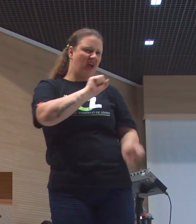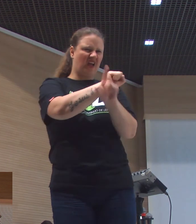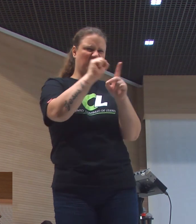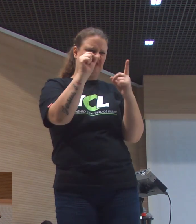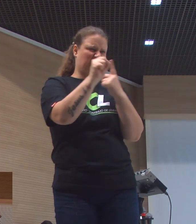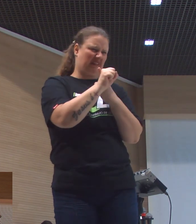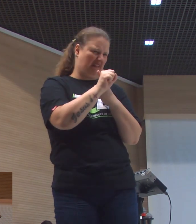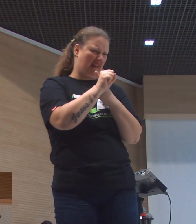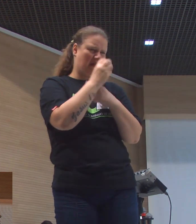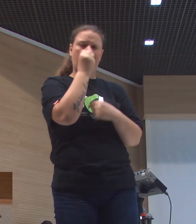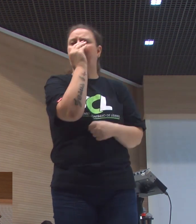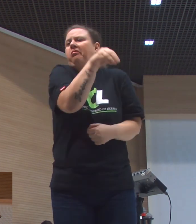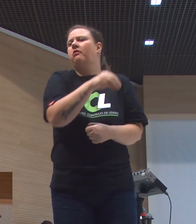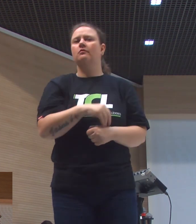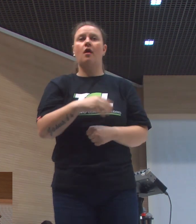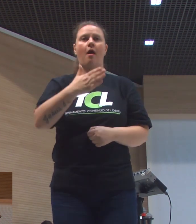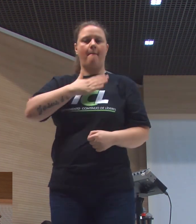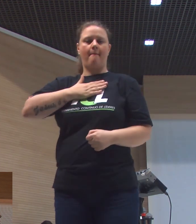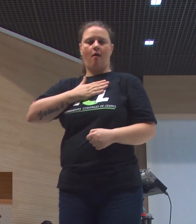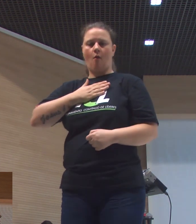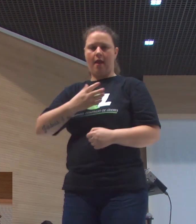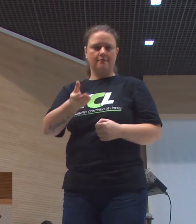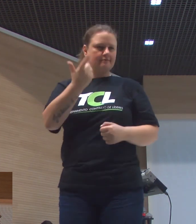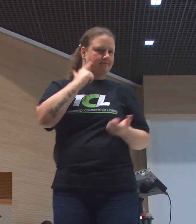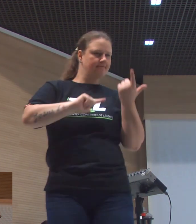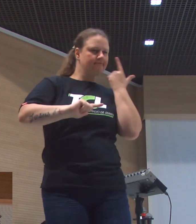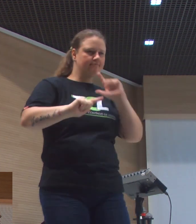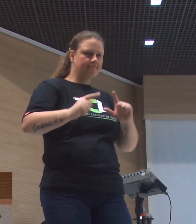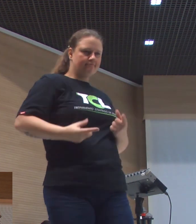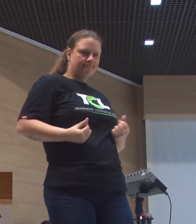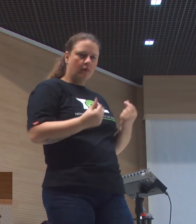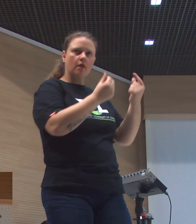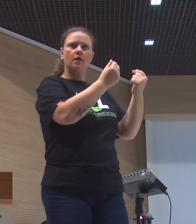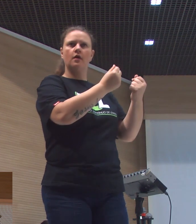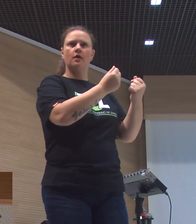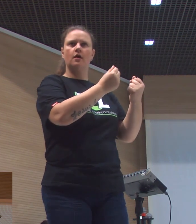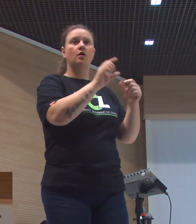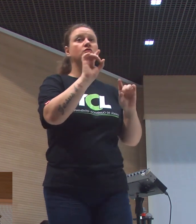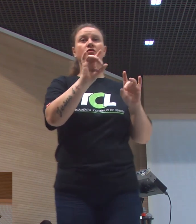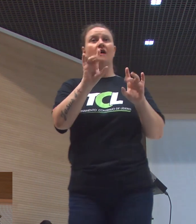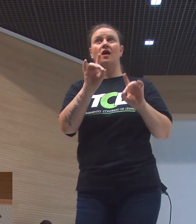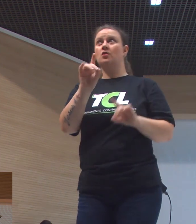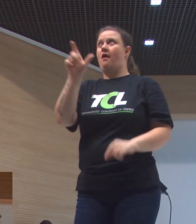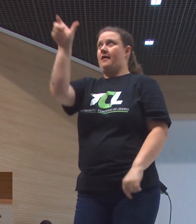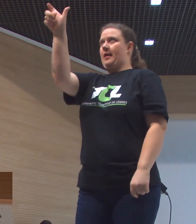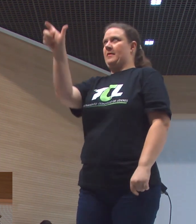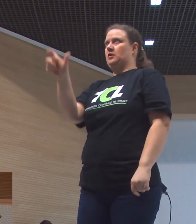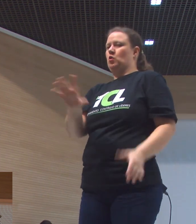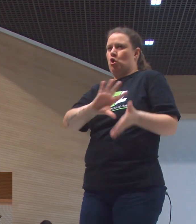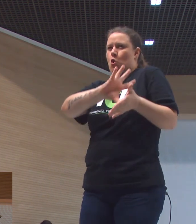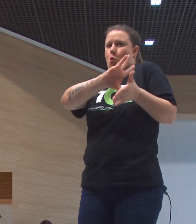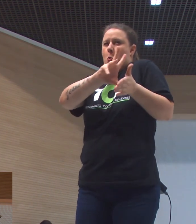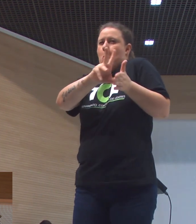E corrupto não é só o cara que rouba milhões, que desvia milhões,